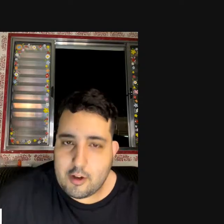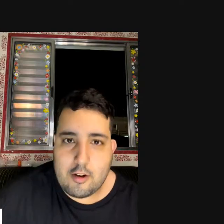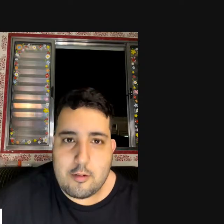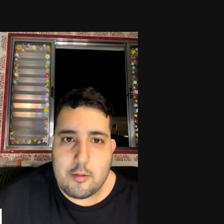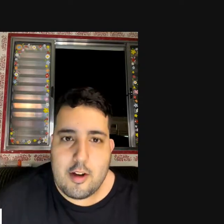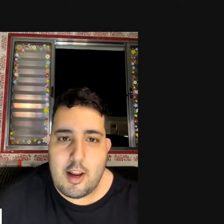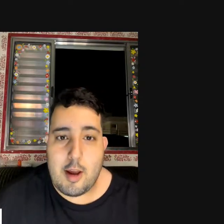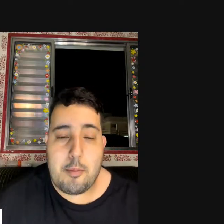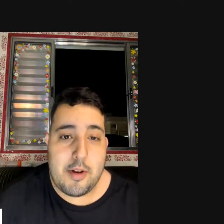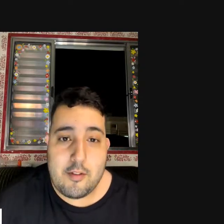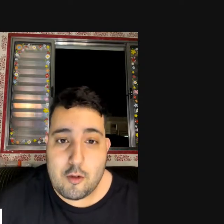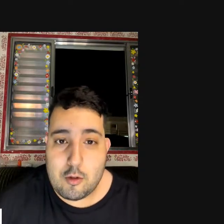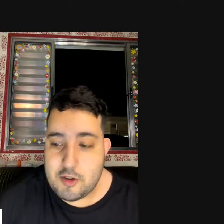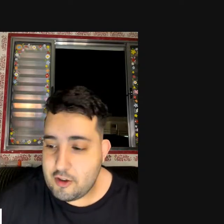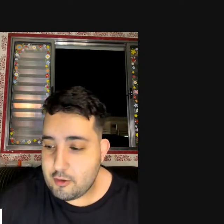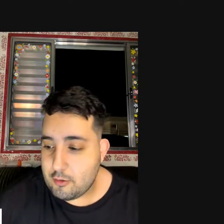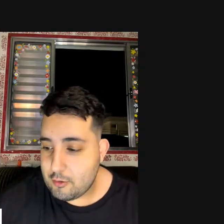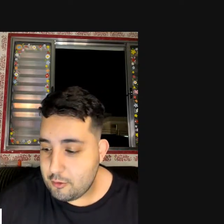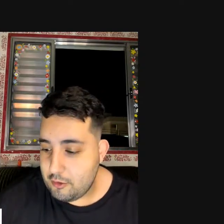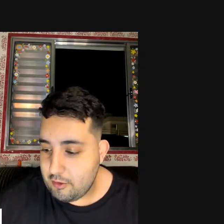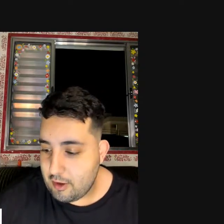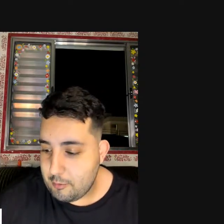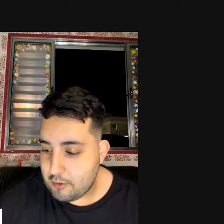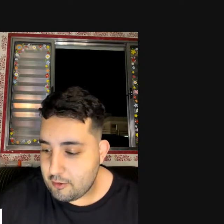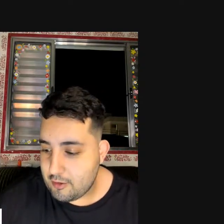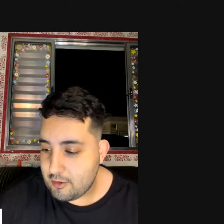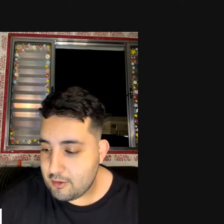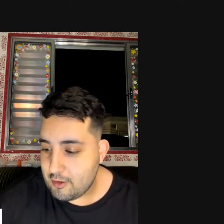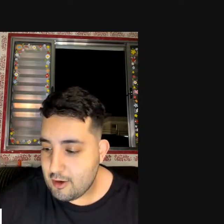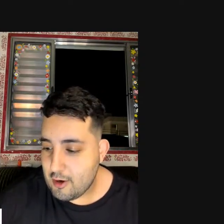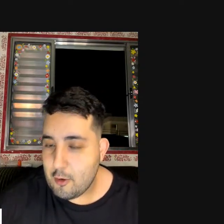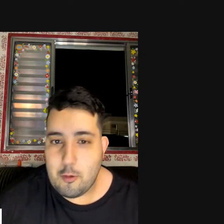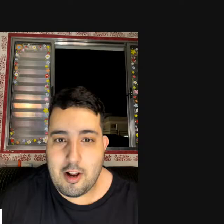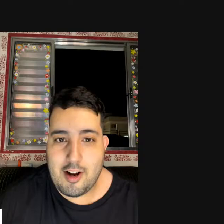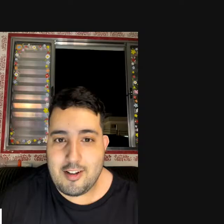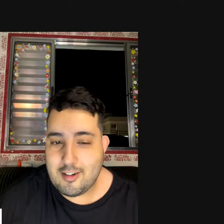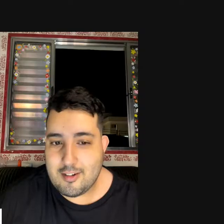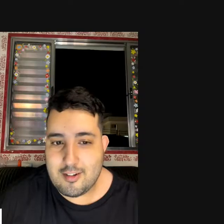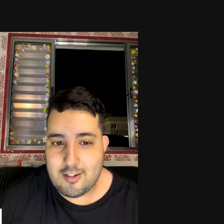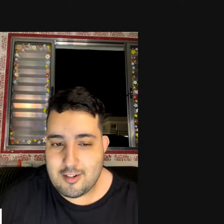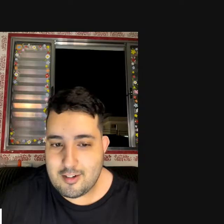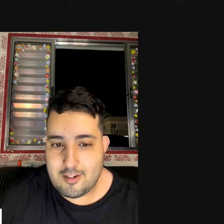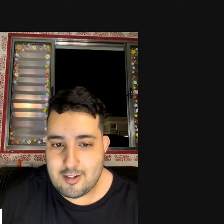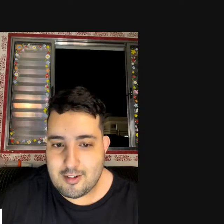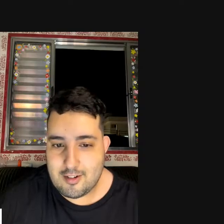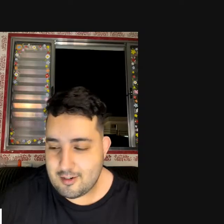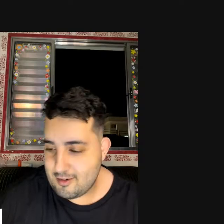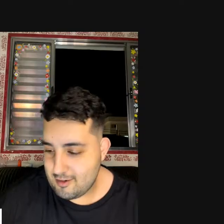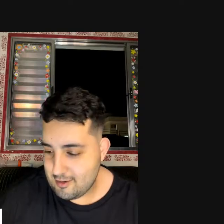Vamos ver. Ó. É a primeira vez que eu estou mexendo no StreamYard online.